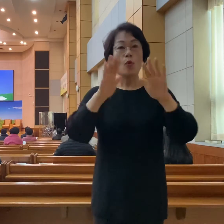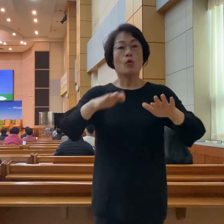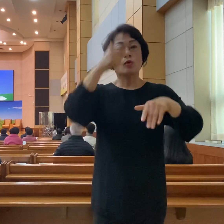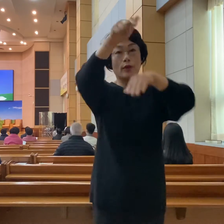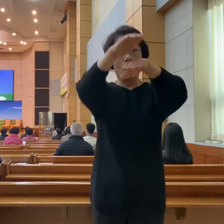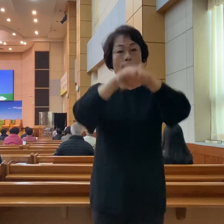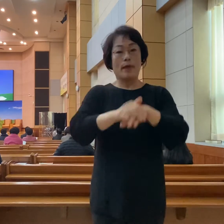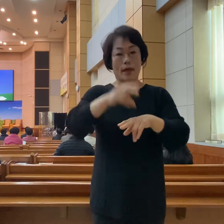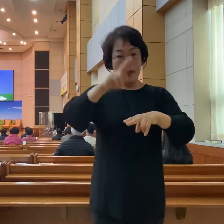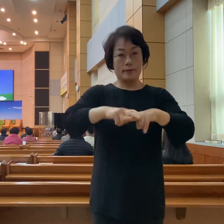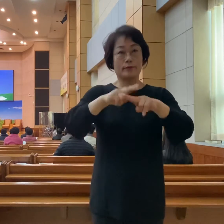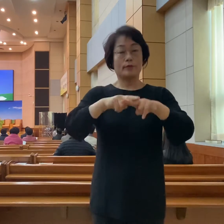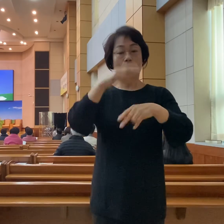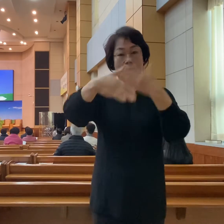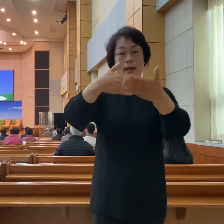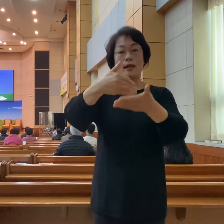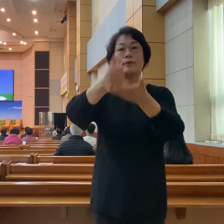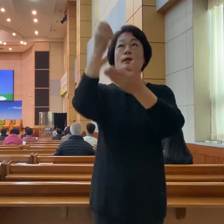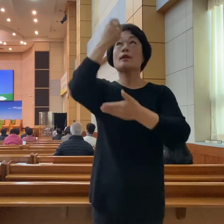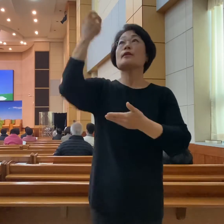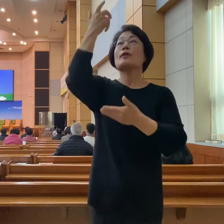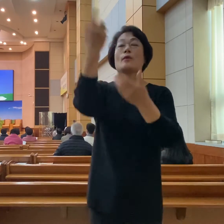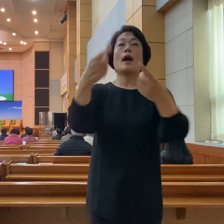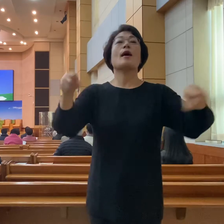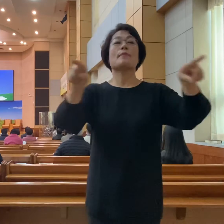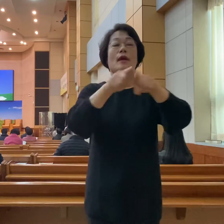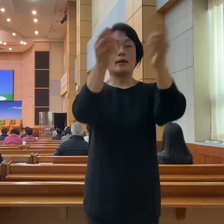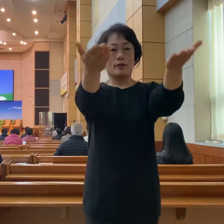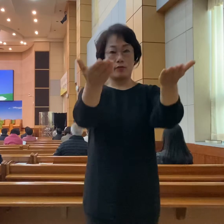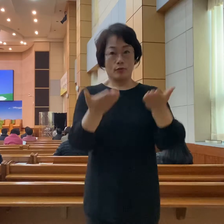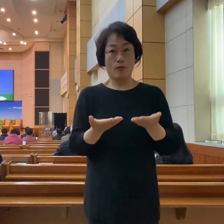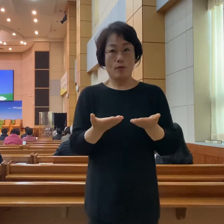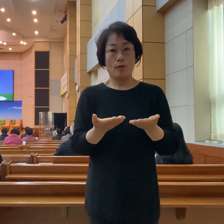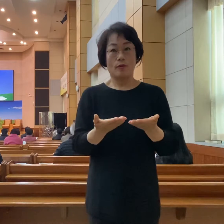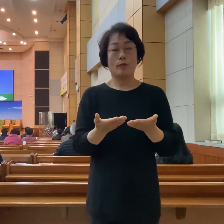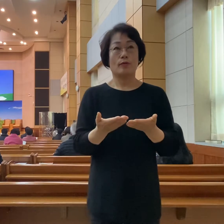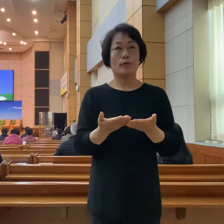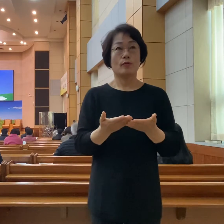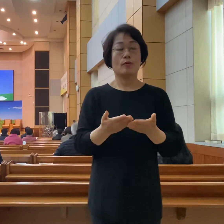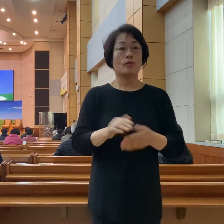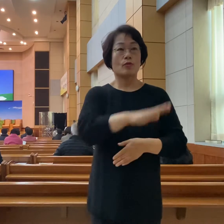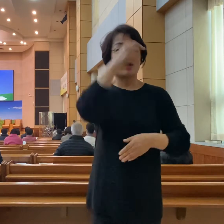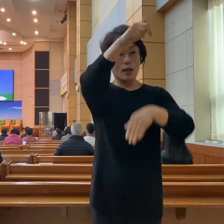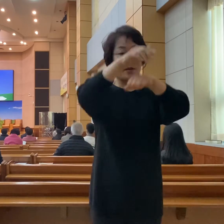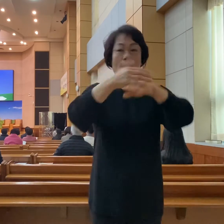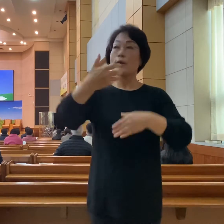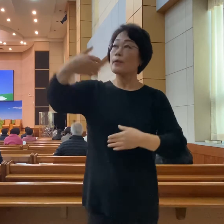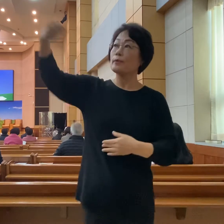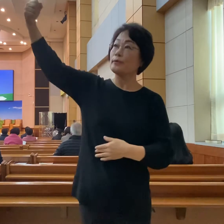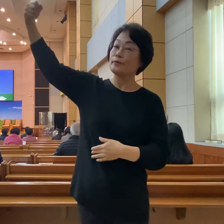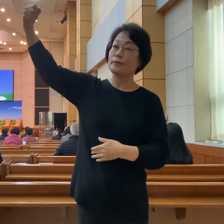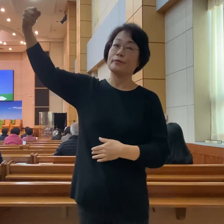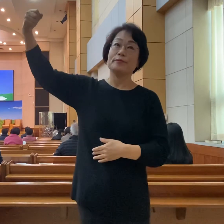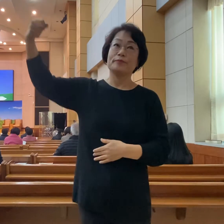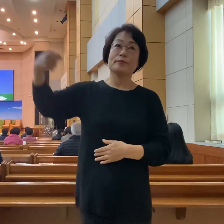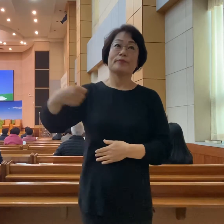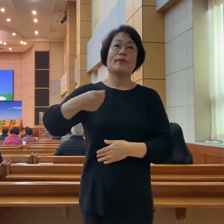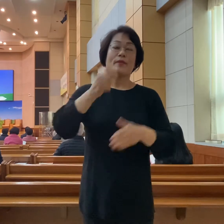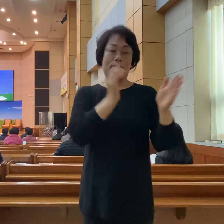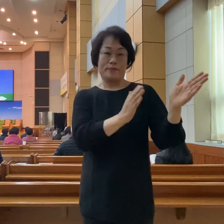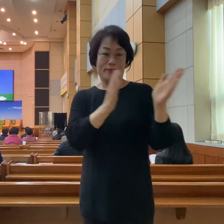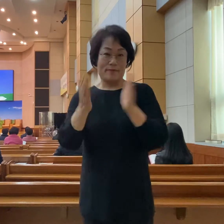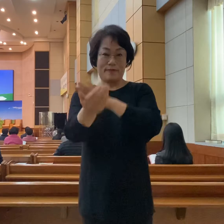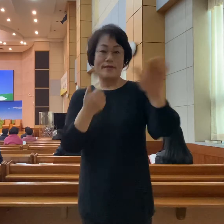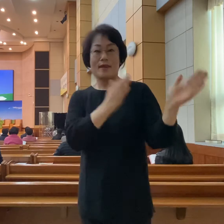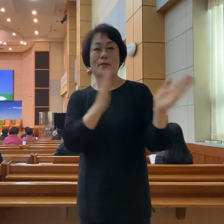이 예배의 자리에 우리 하나님 성령으로 함께하여 주시고 우리의 예배를 받으시고 또 예비하신